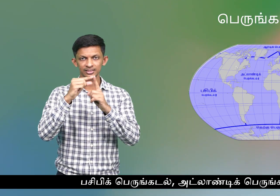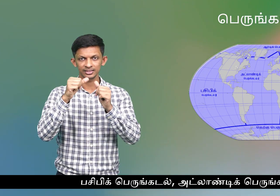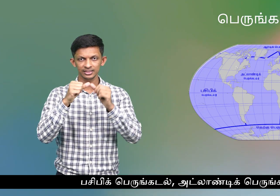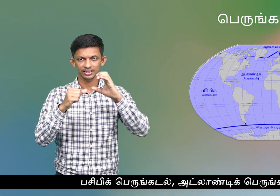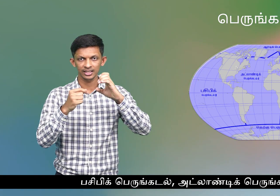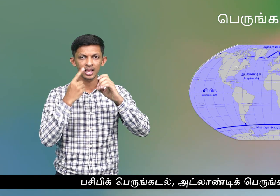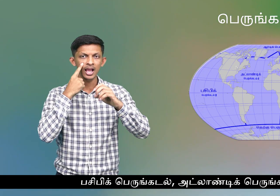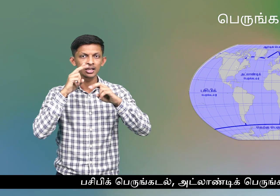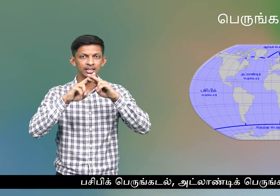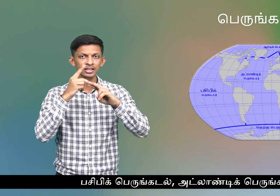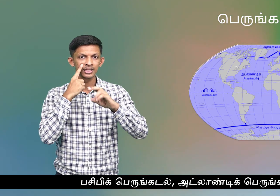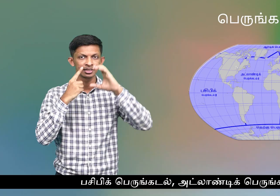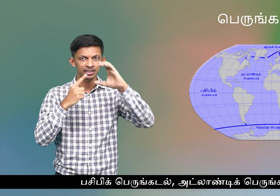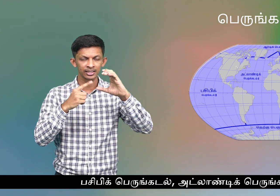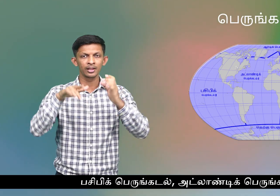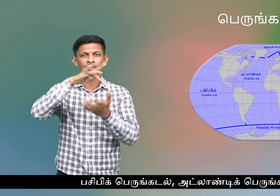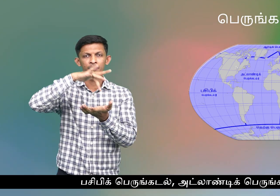பசிபிக் பெருங்கடல், அட்லாண்டிக் பெருங்கடல்,